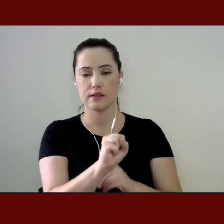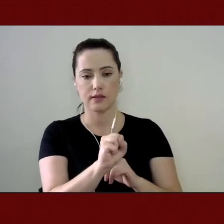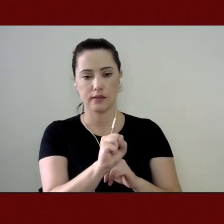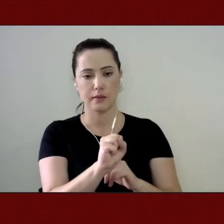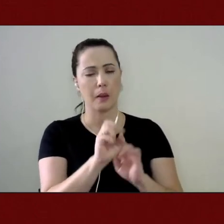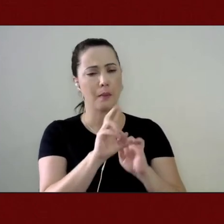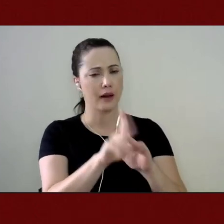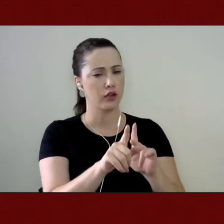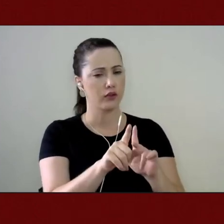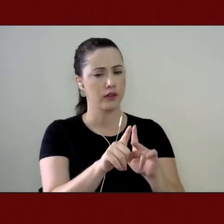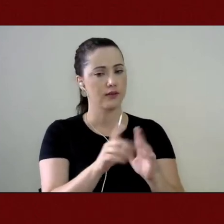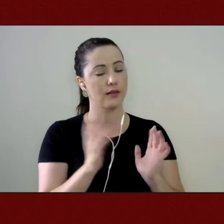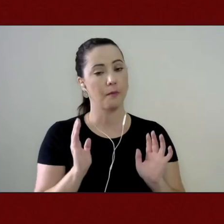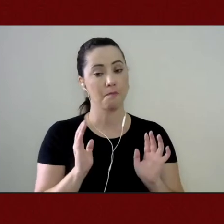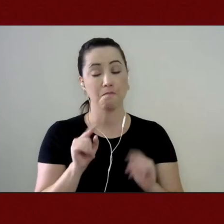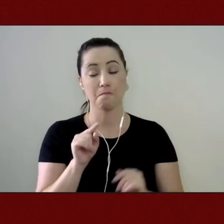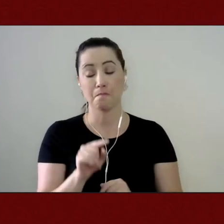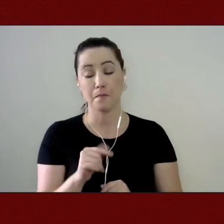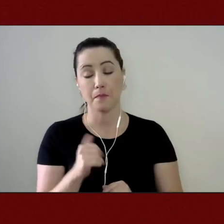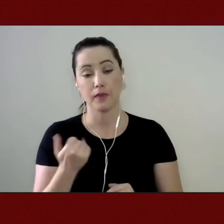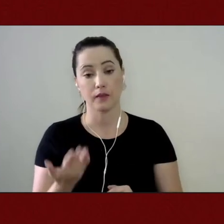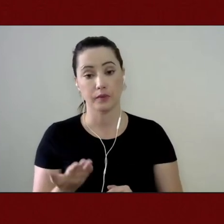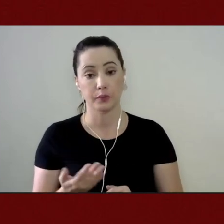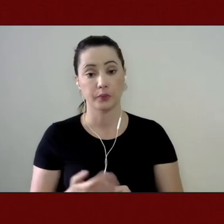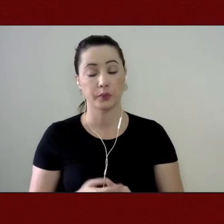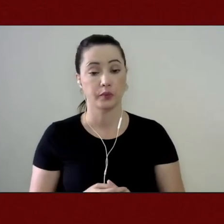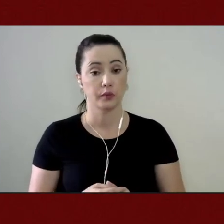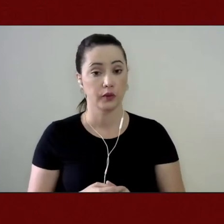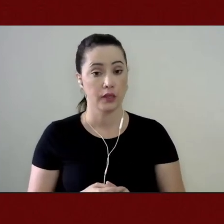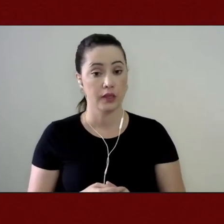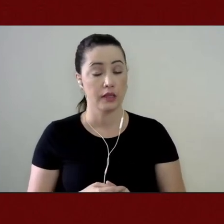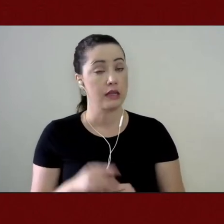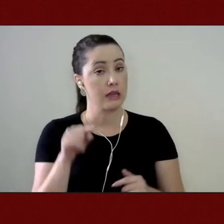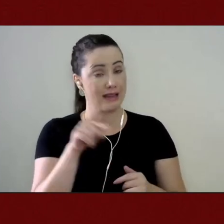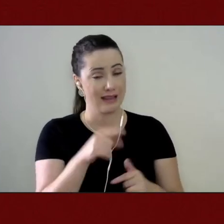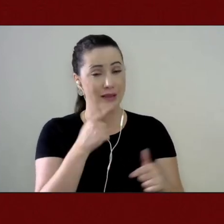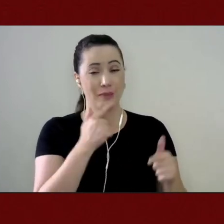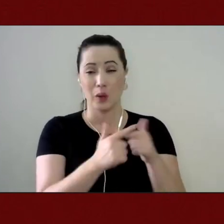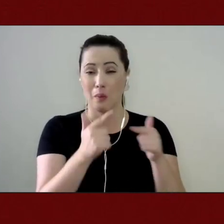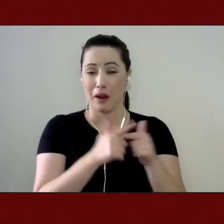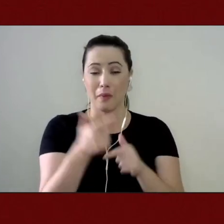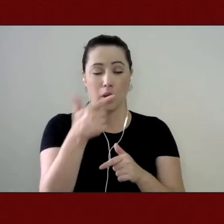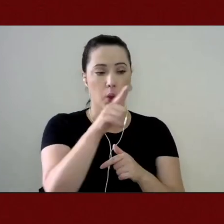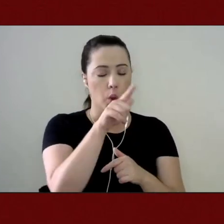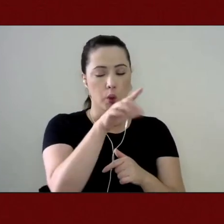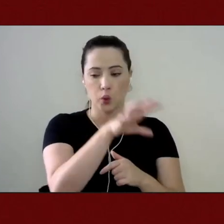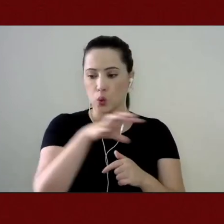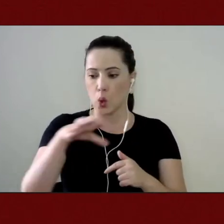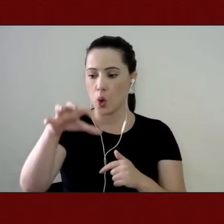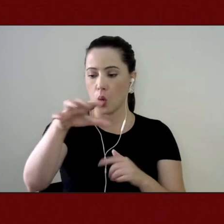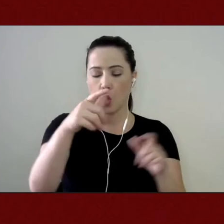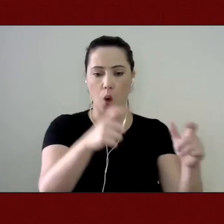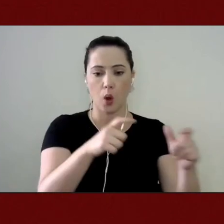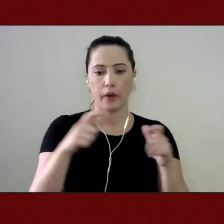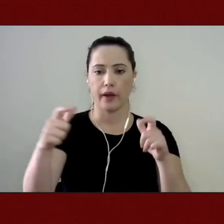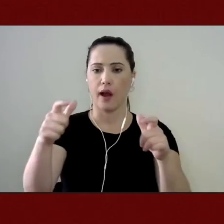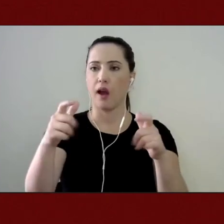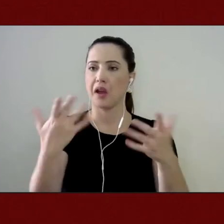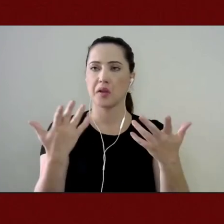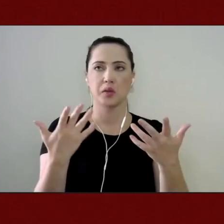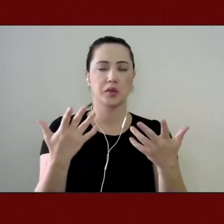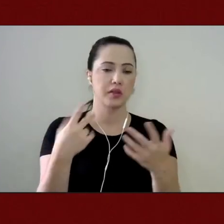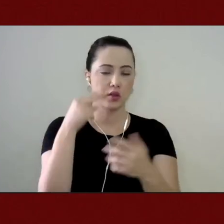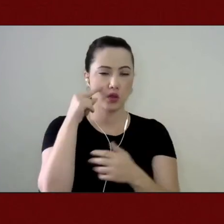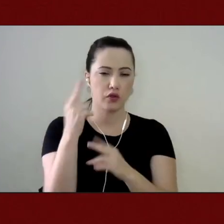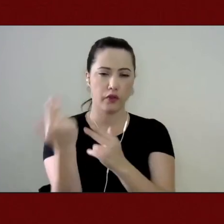Essa é uma questão que, em outros lugares e momentos, também é observada em outros partidos comunistas. Por